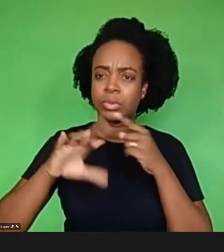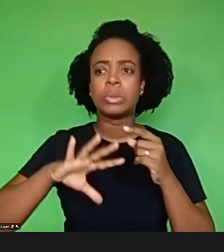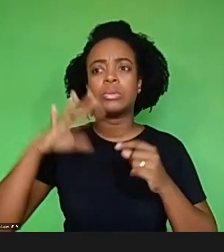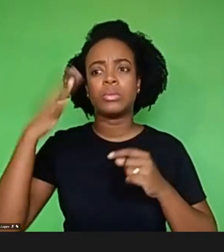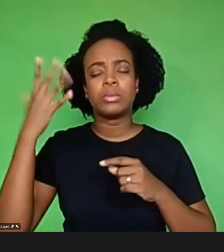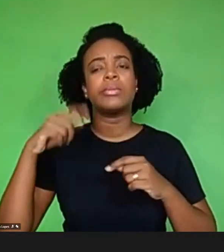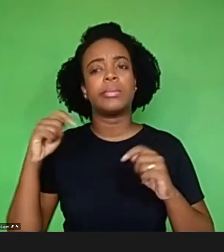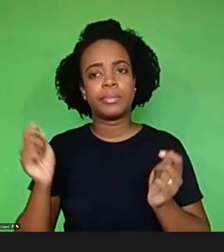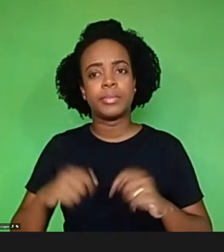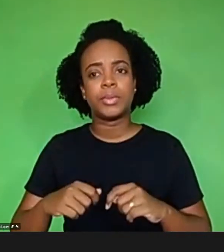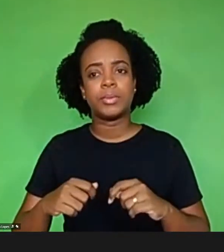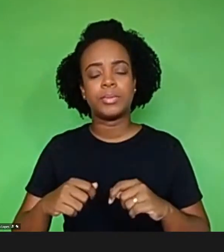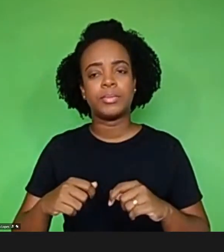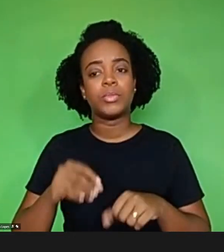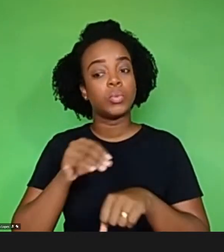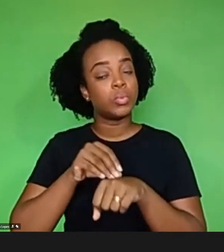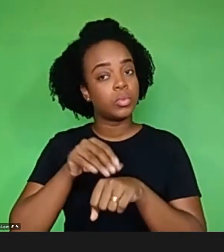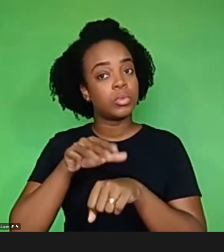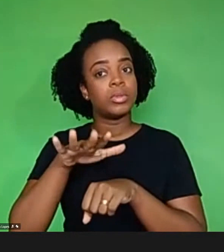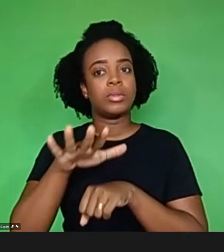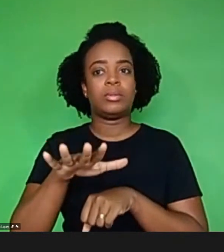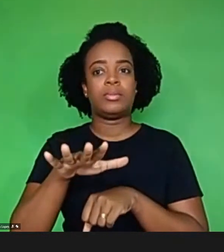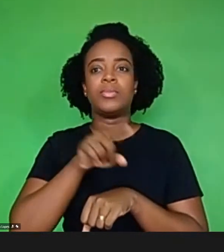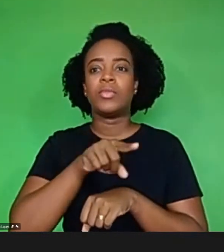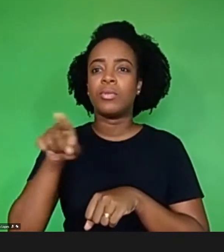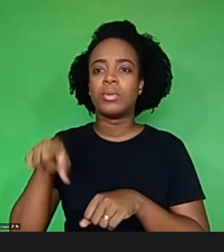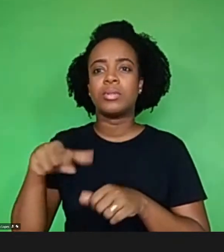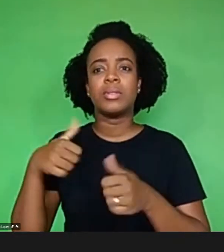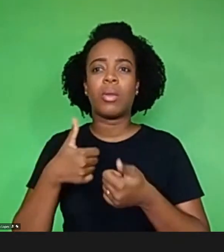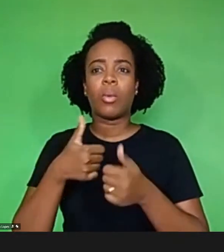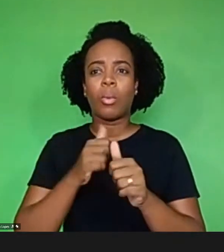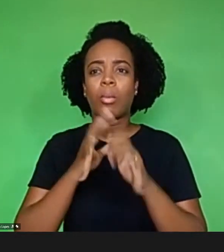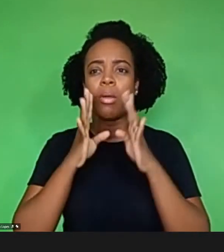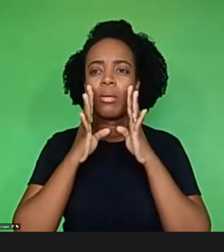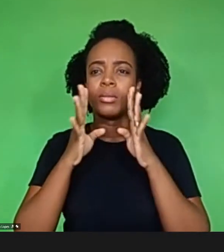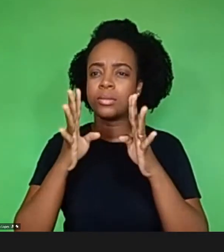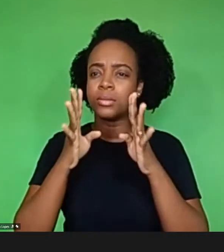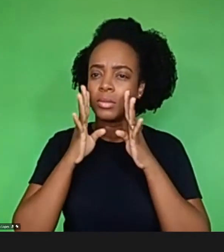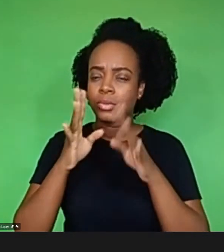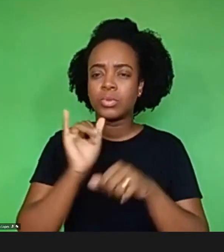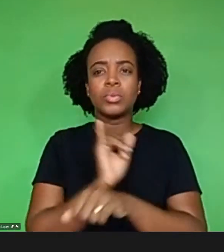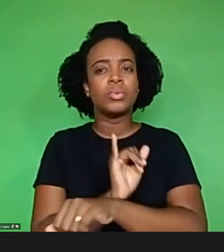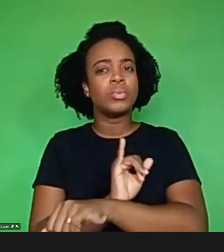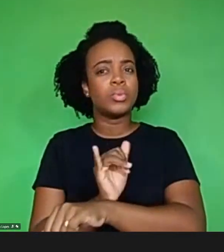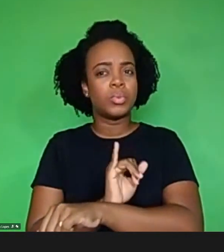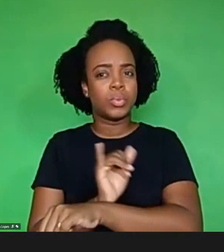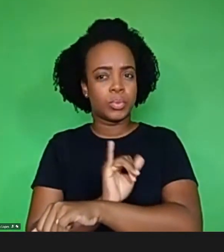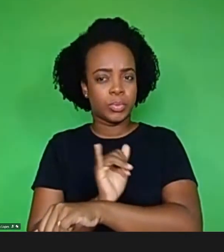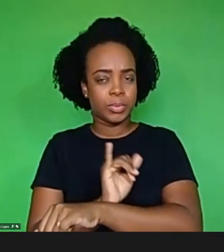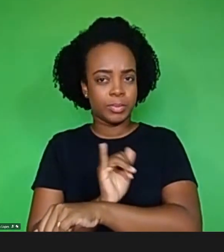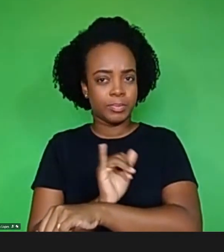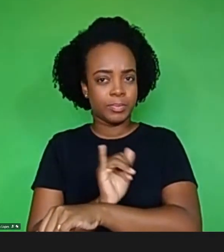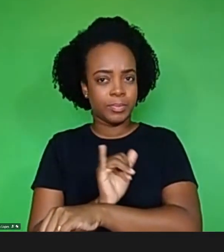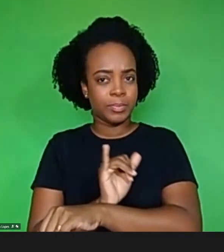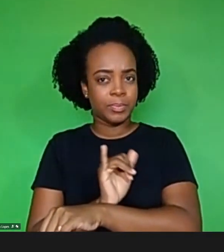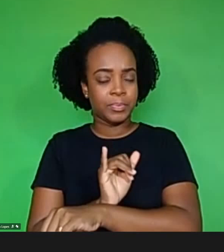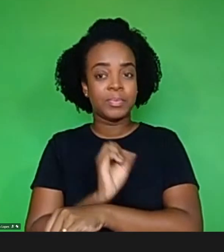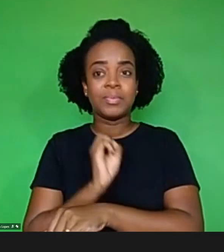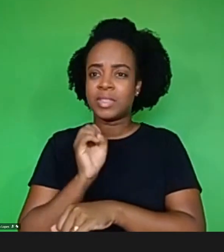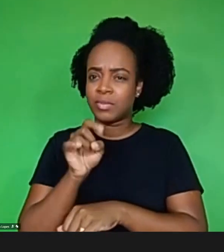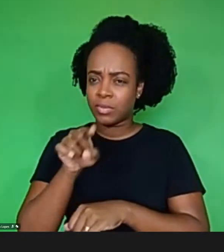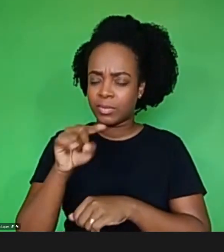dar uma dica. Para quem está acompanhando no YouTube, no nosso canal, se você tiver alguma